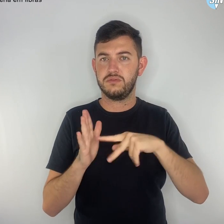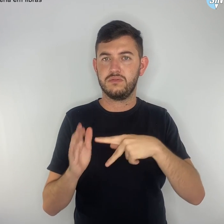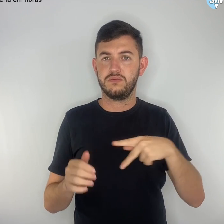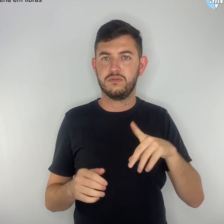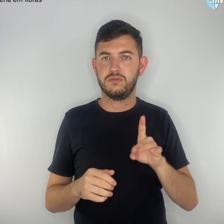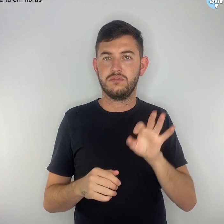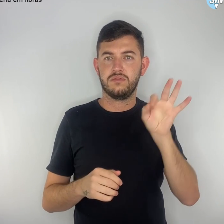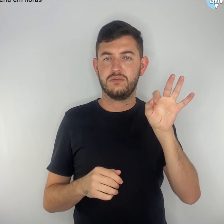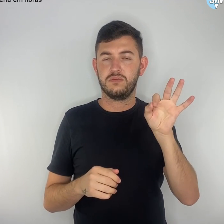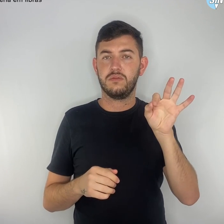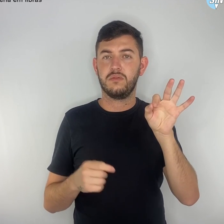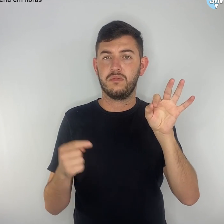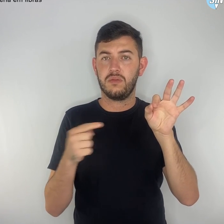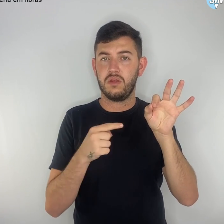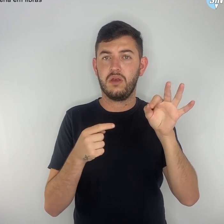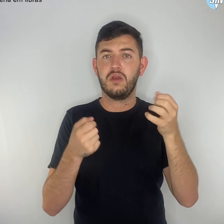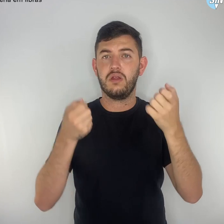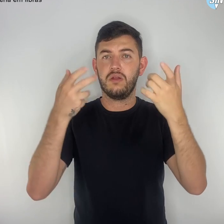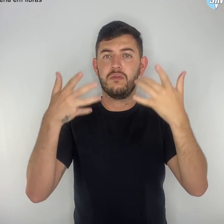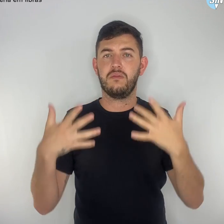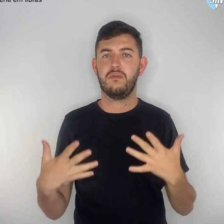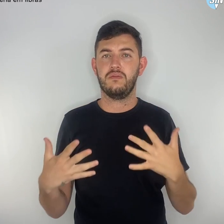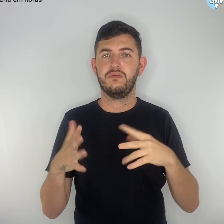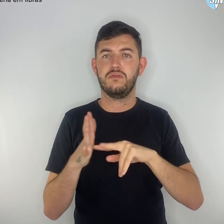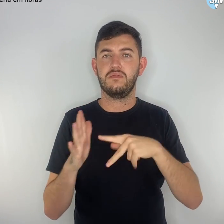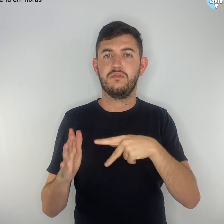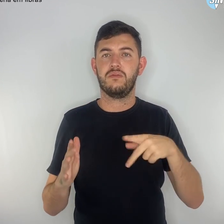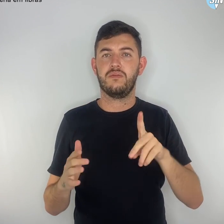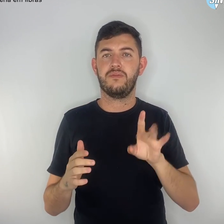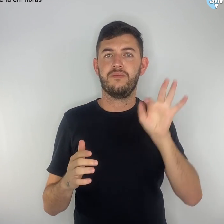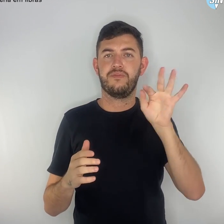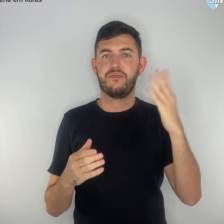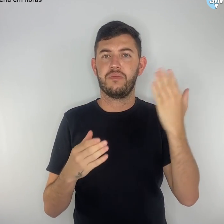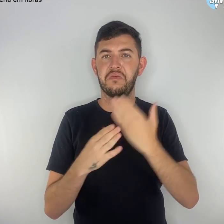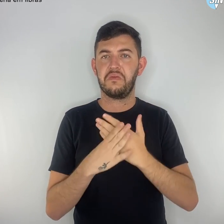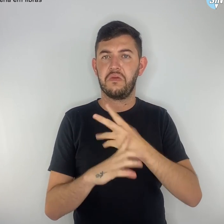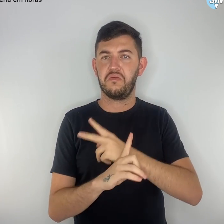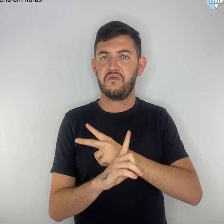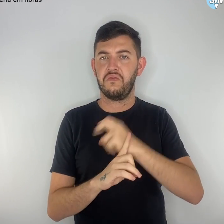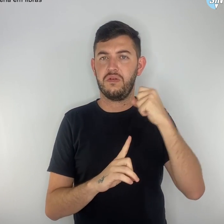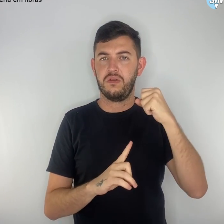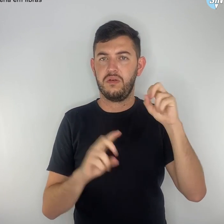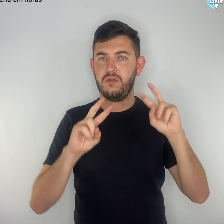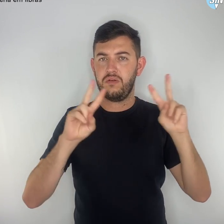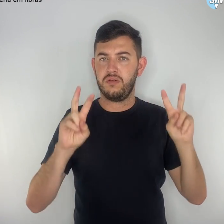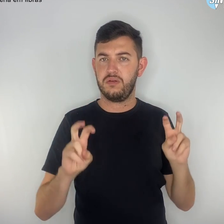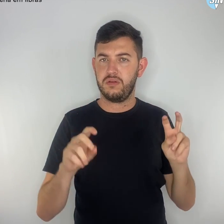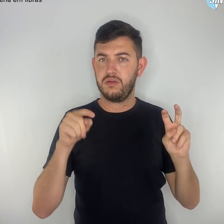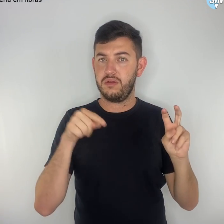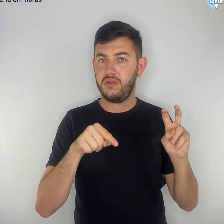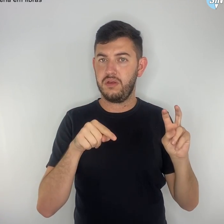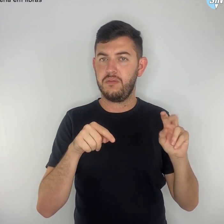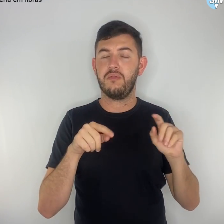várias causas relacionadas a isso e informa que o servidor pode pleitear